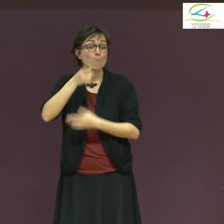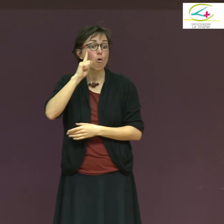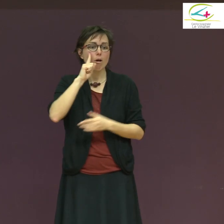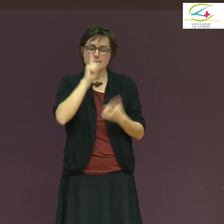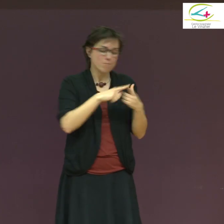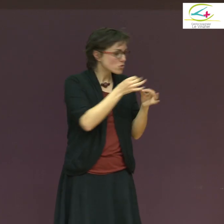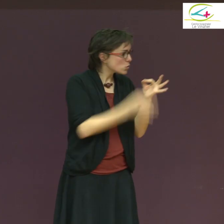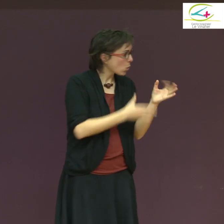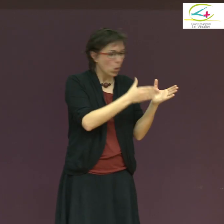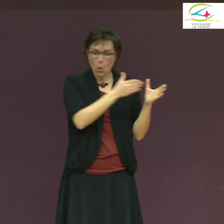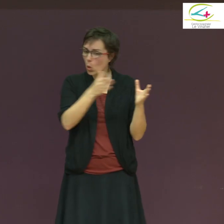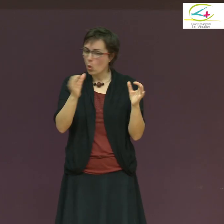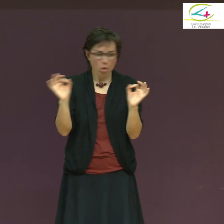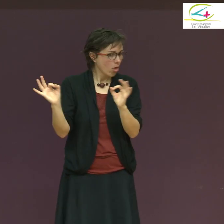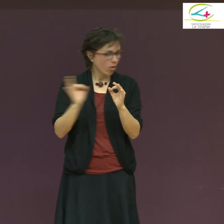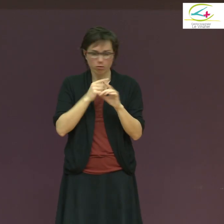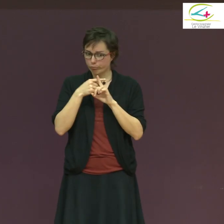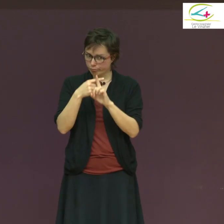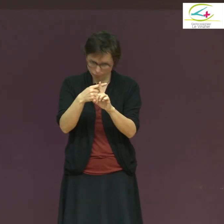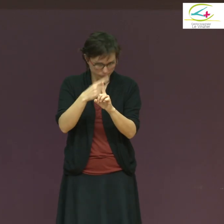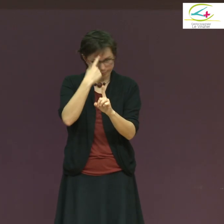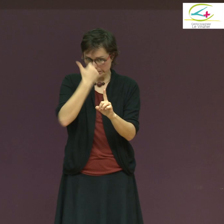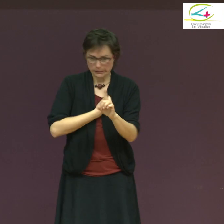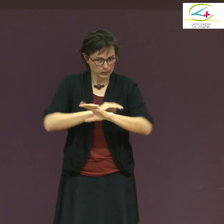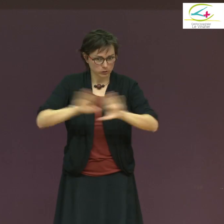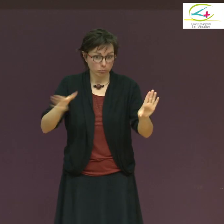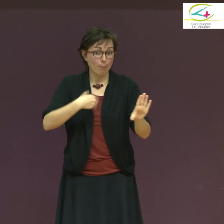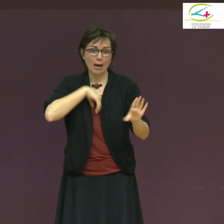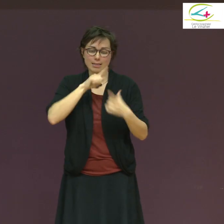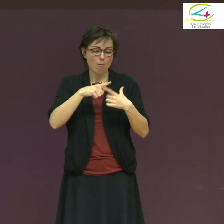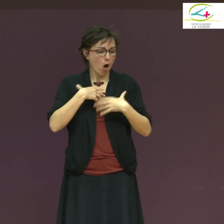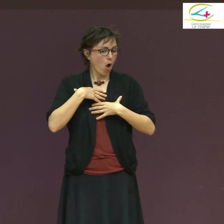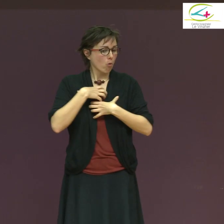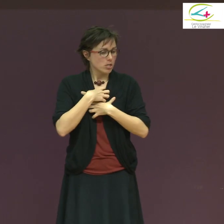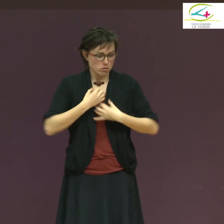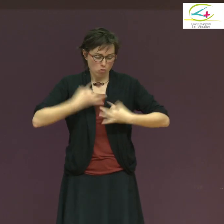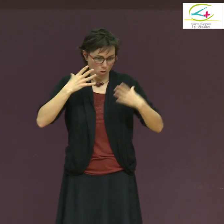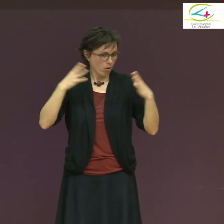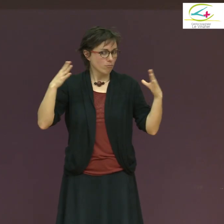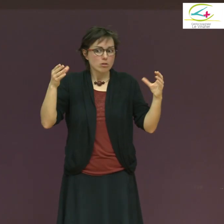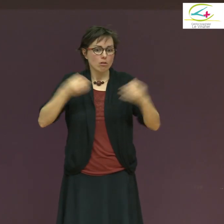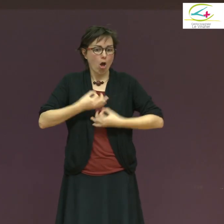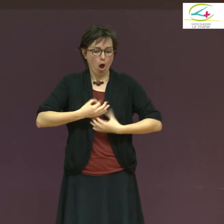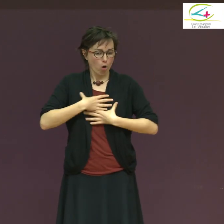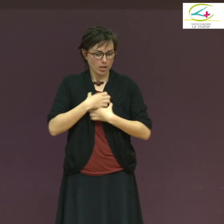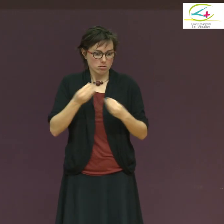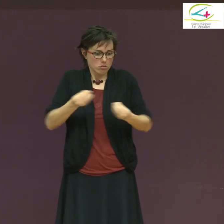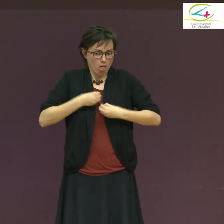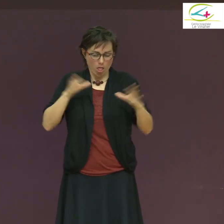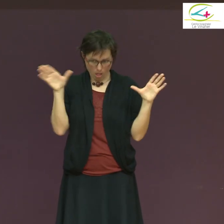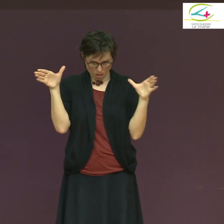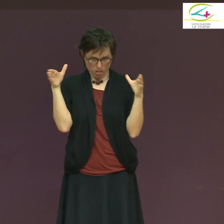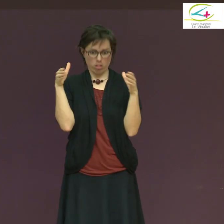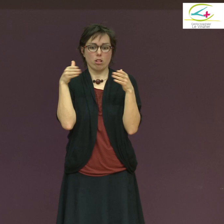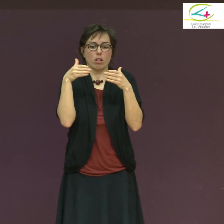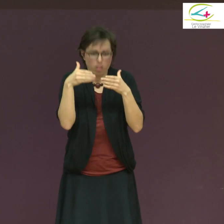que souvent, il y a une telle charge d'angoisse qui s'est mise en place. C'est comme quand vous avez la migraine. Si j'arrive avec une équation du troisième degré,